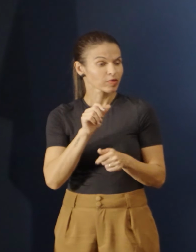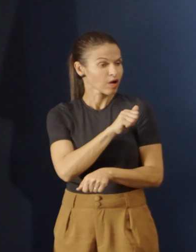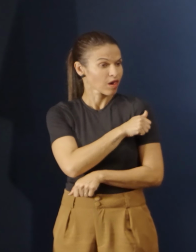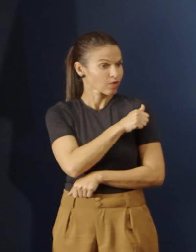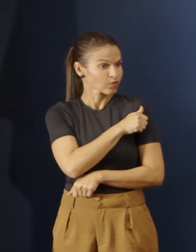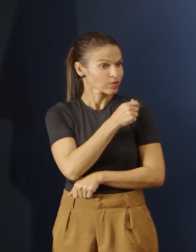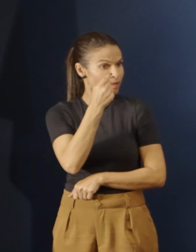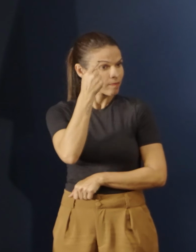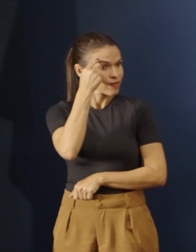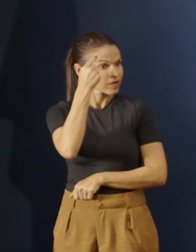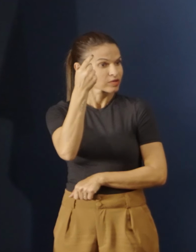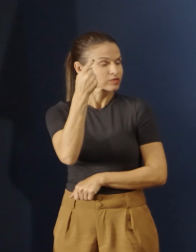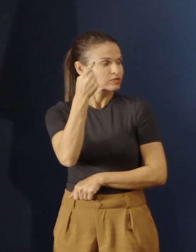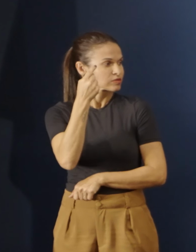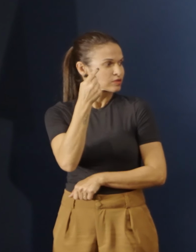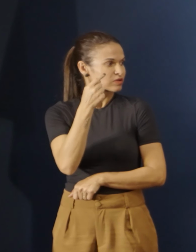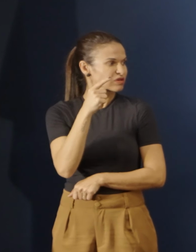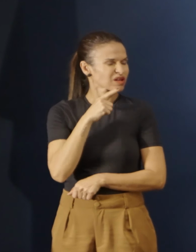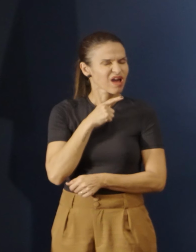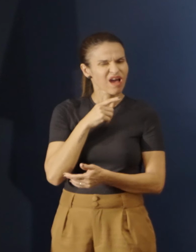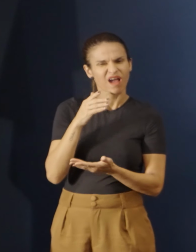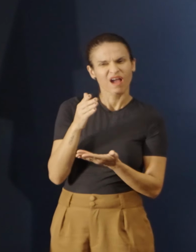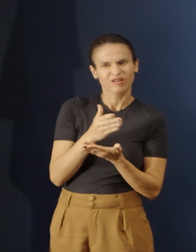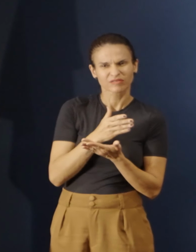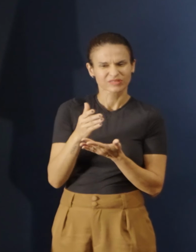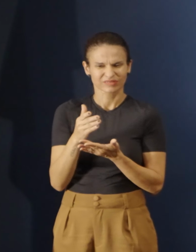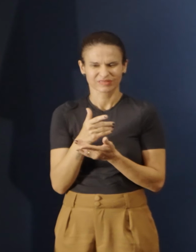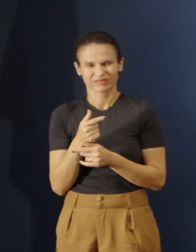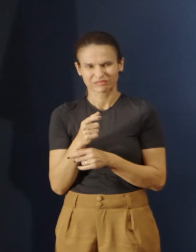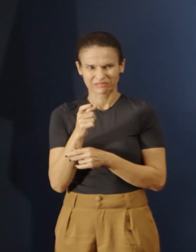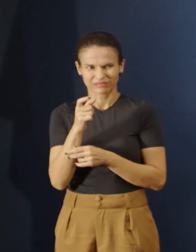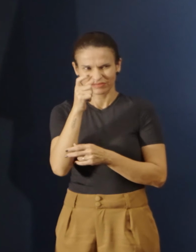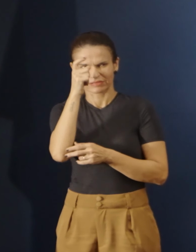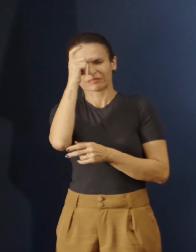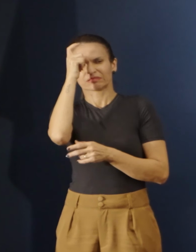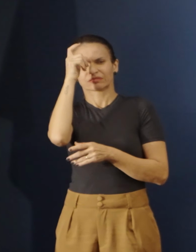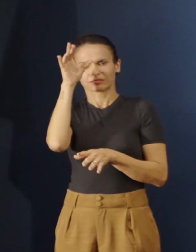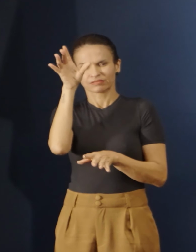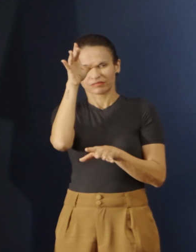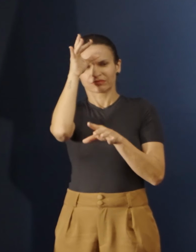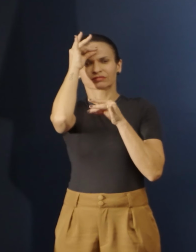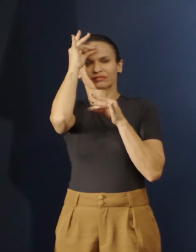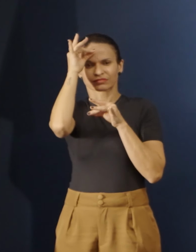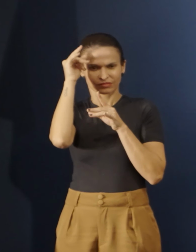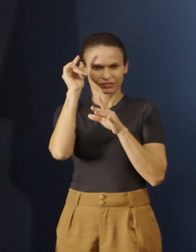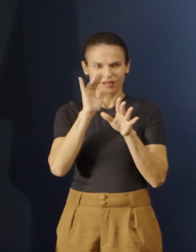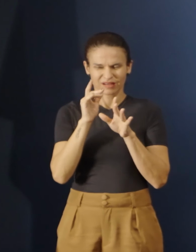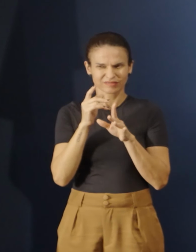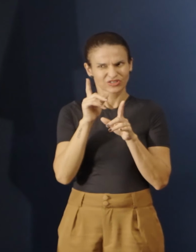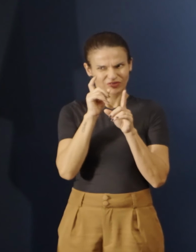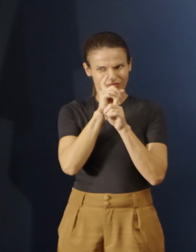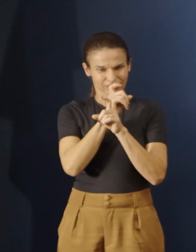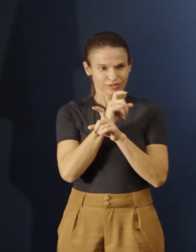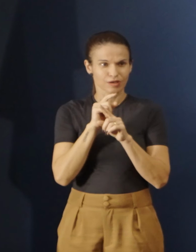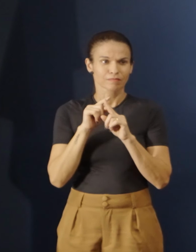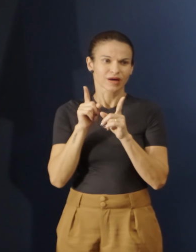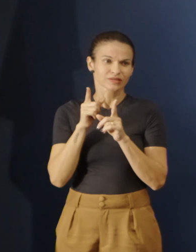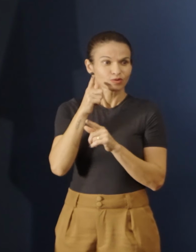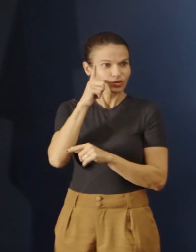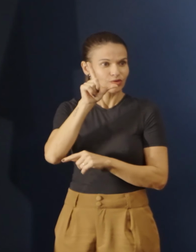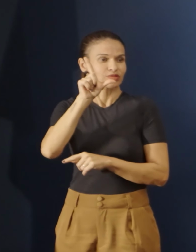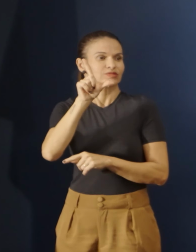eu acho que aluno, eu sempre consigo ter um outro, né, possuído, e às vezes é meio, já parece muito possuído, assim, meio complicado. Mas eu